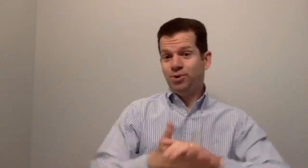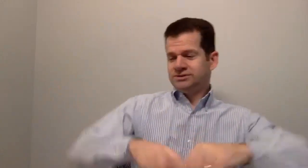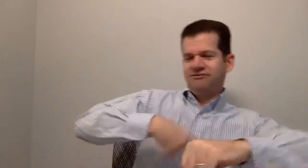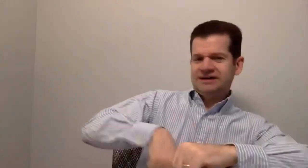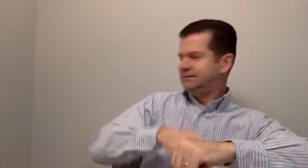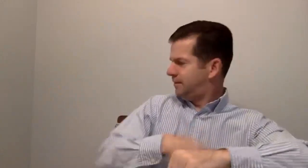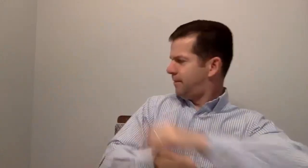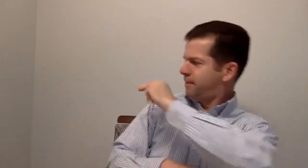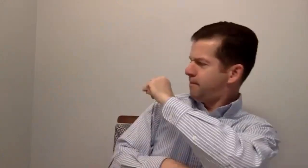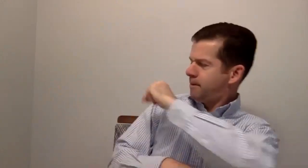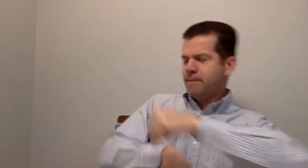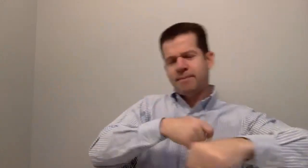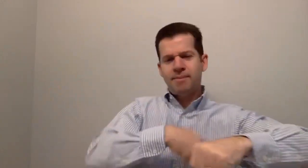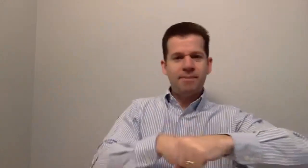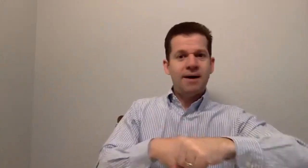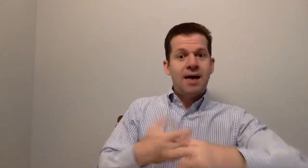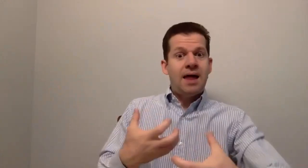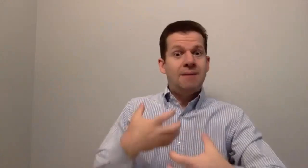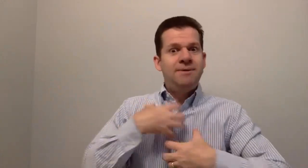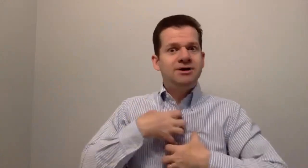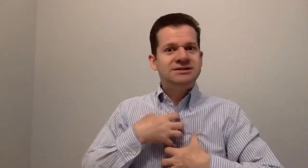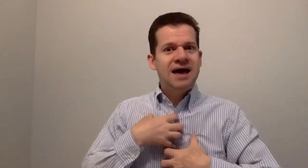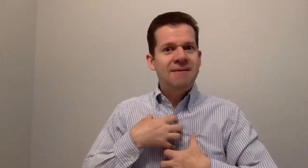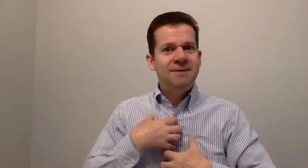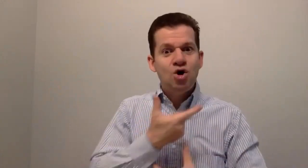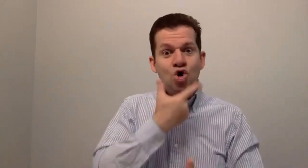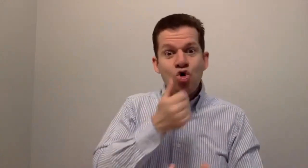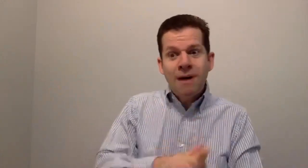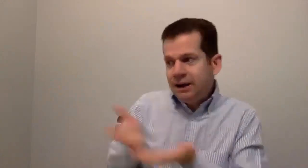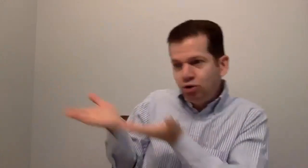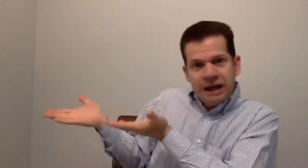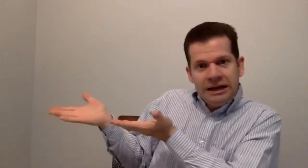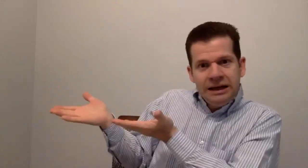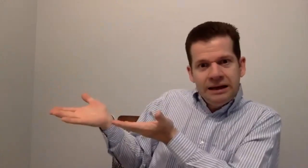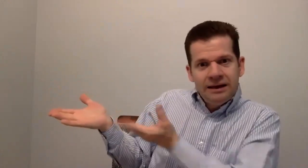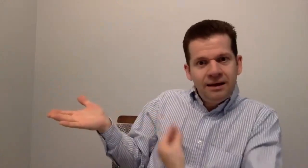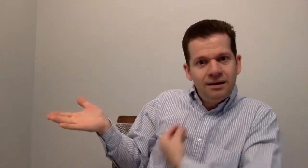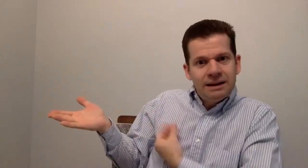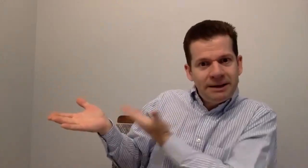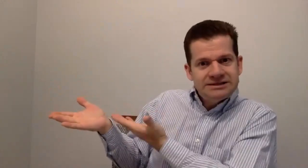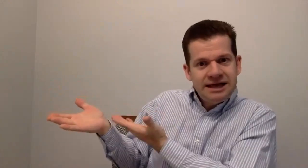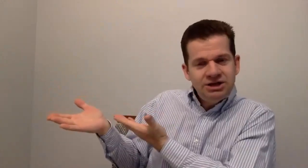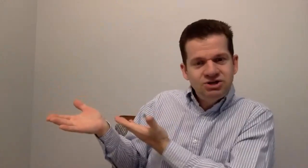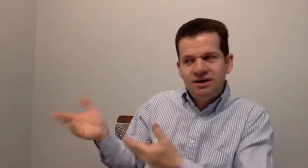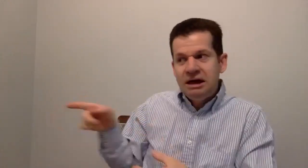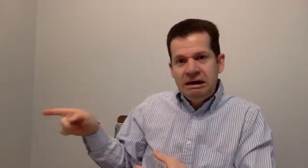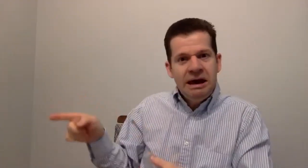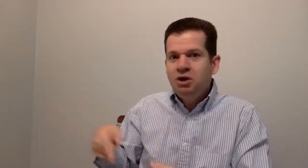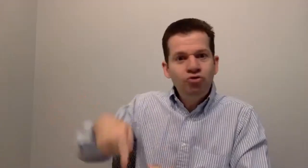Esposa fazendo, ela percebe, o marido está ali, está presente. Ele não